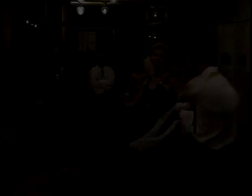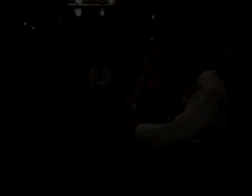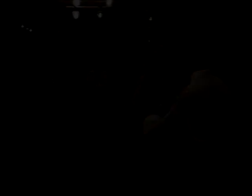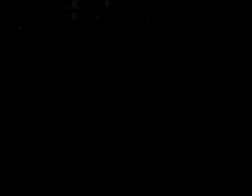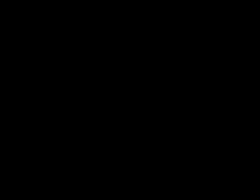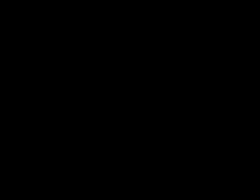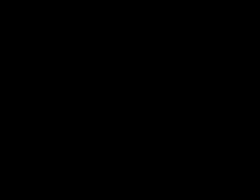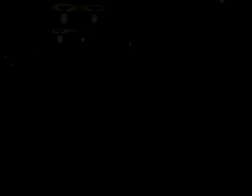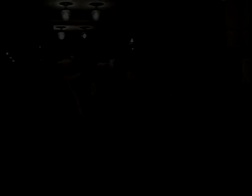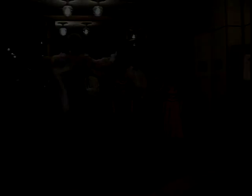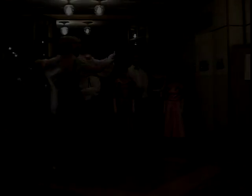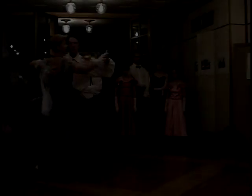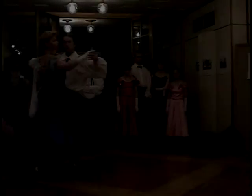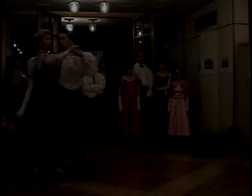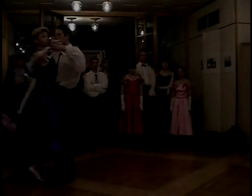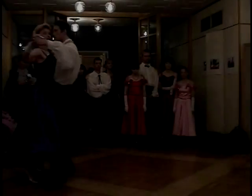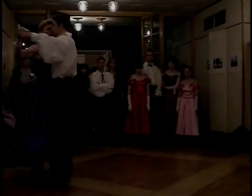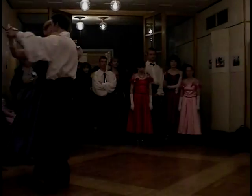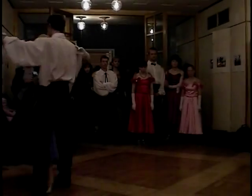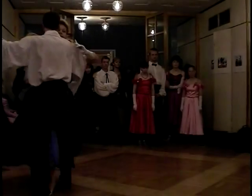стать. Нам его не стоит нынче